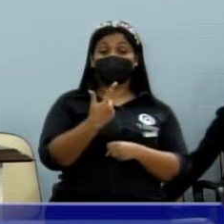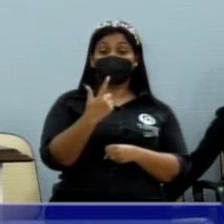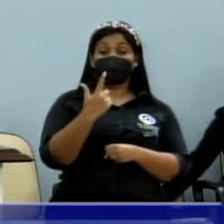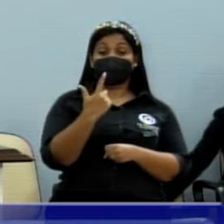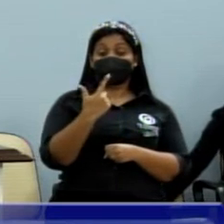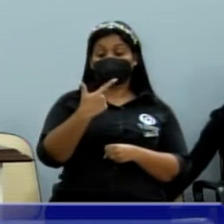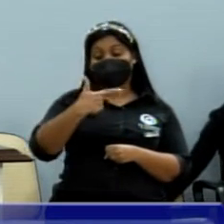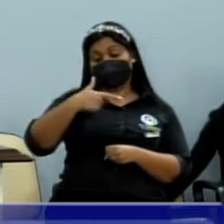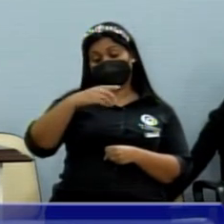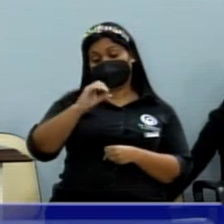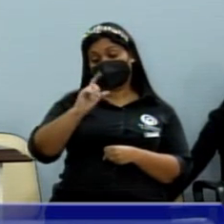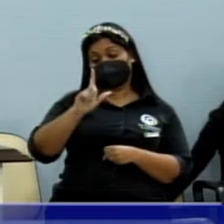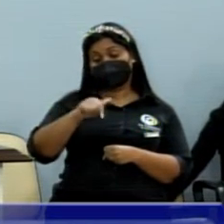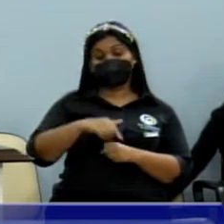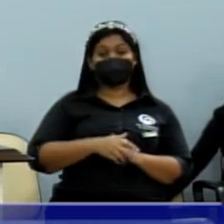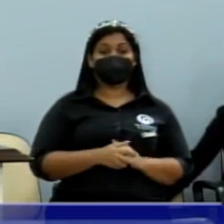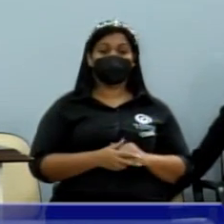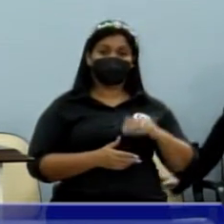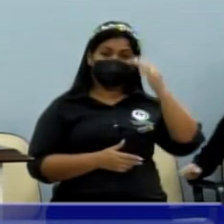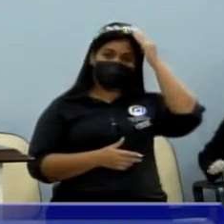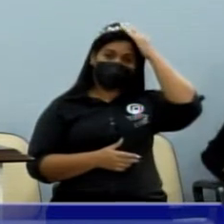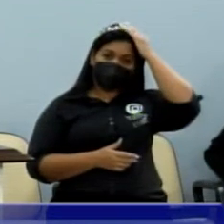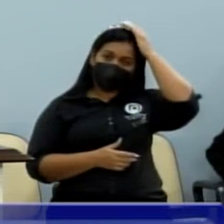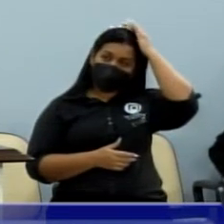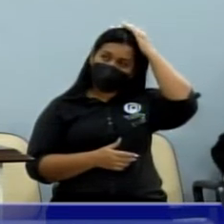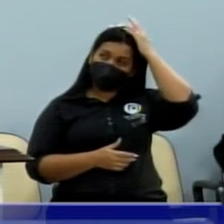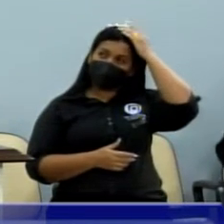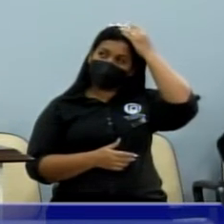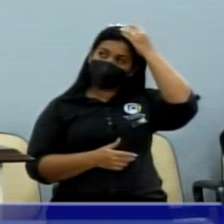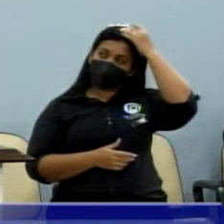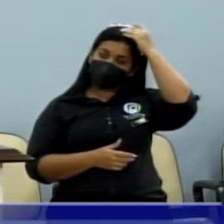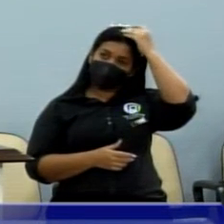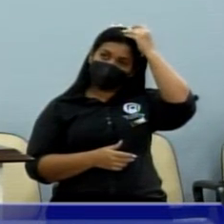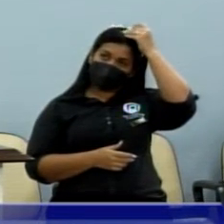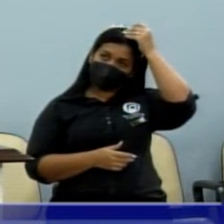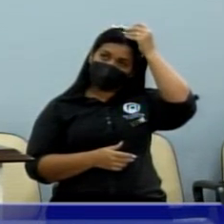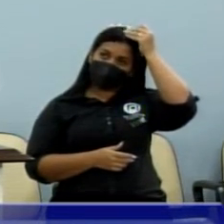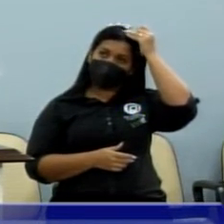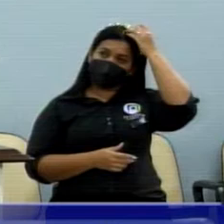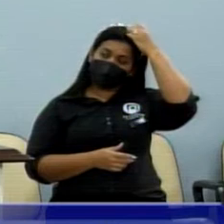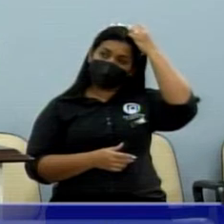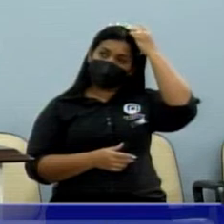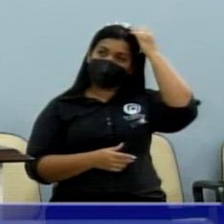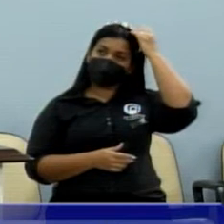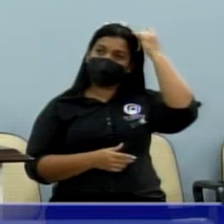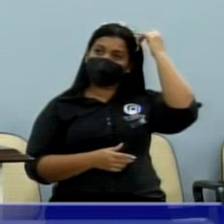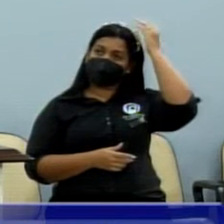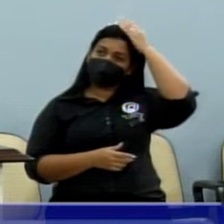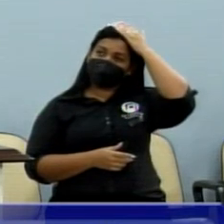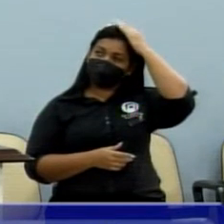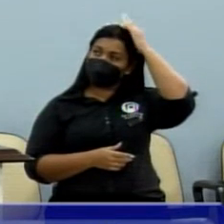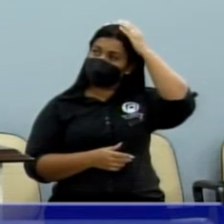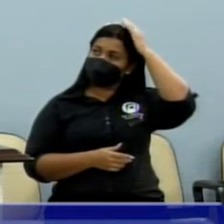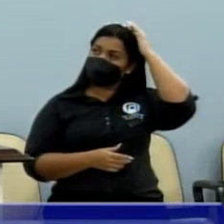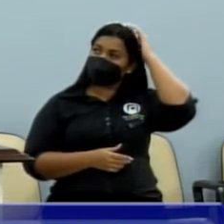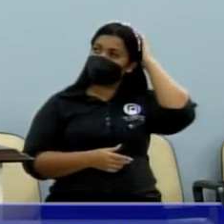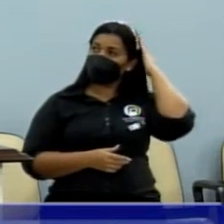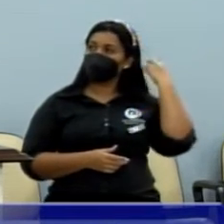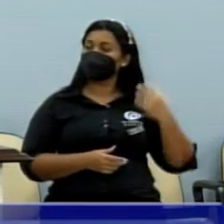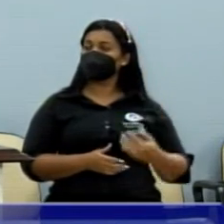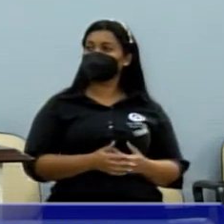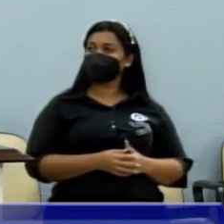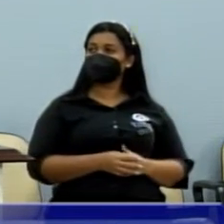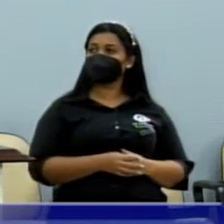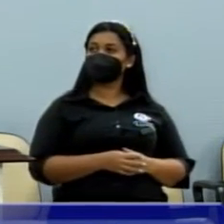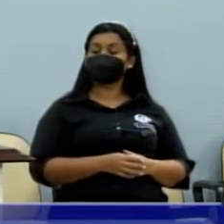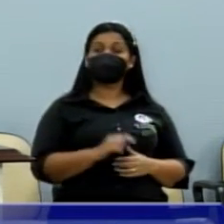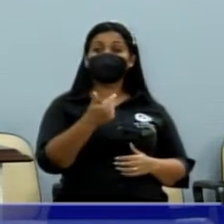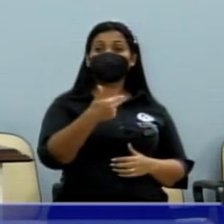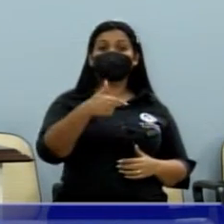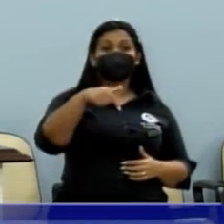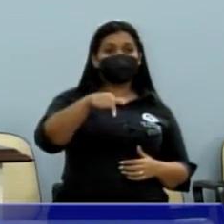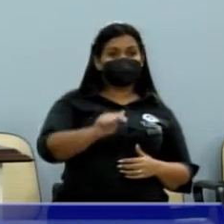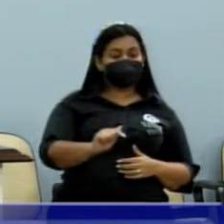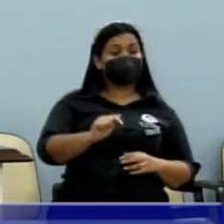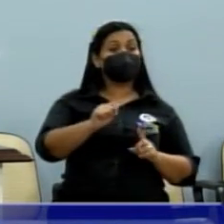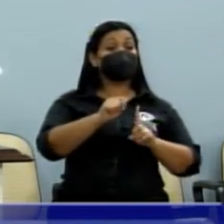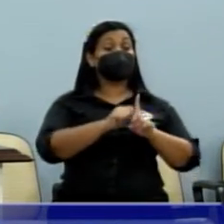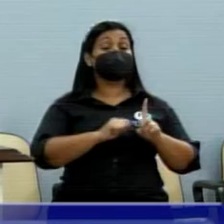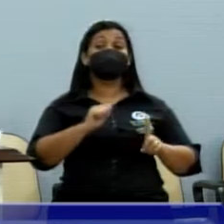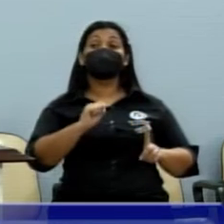de